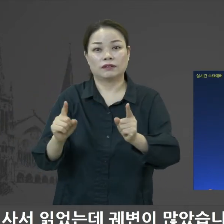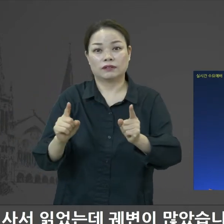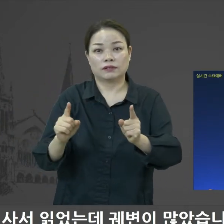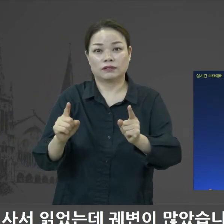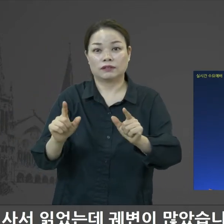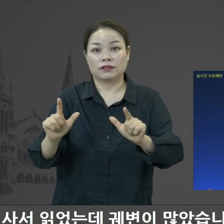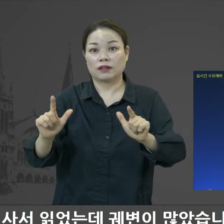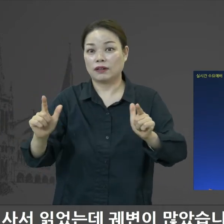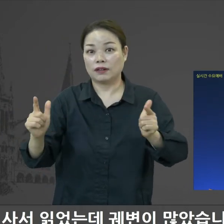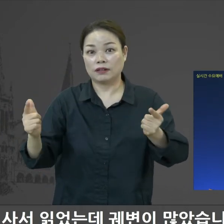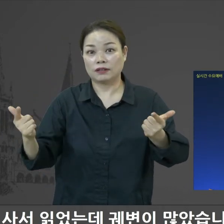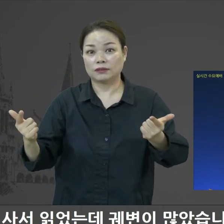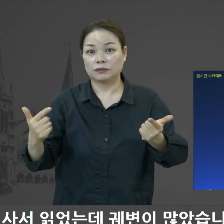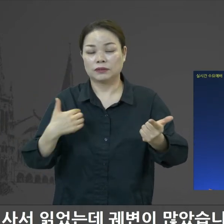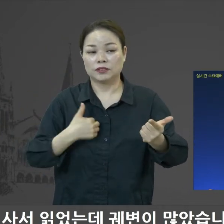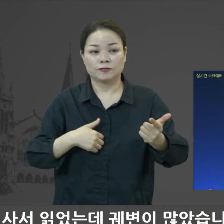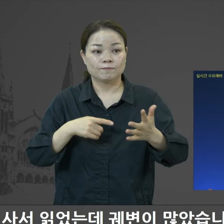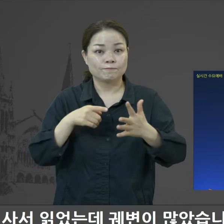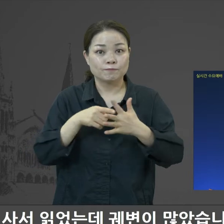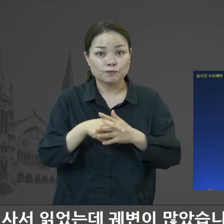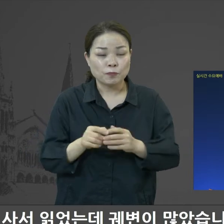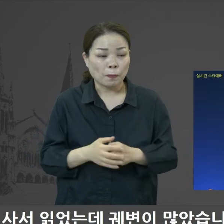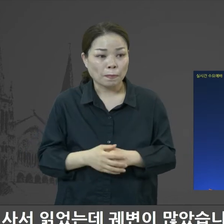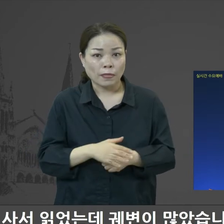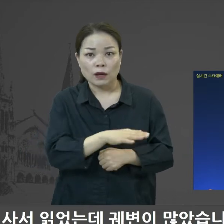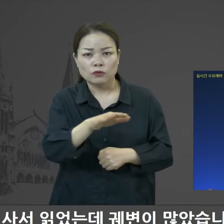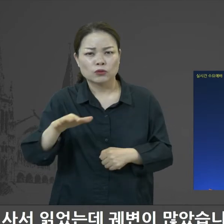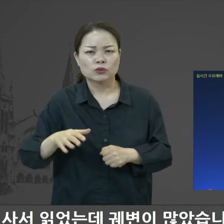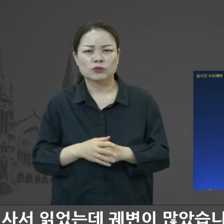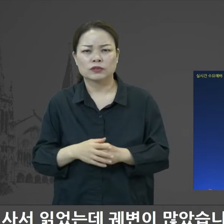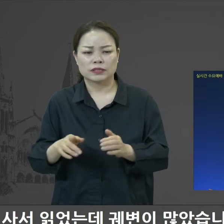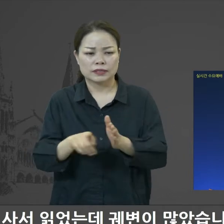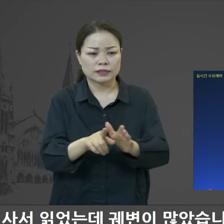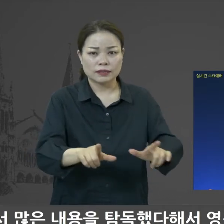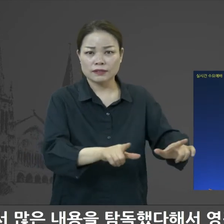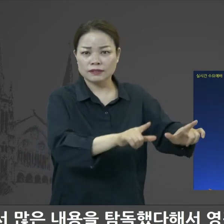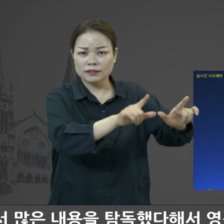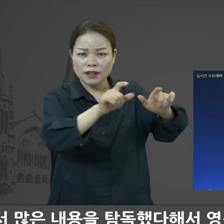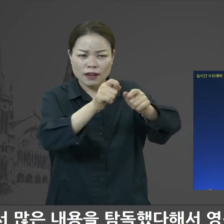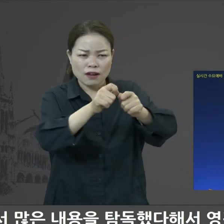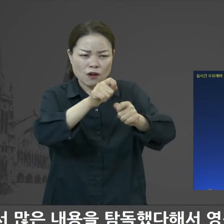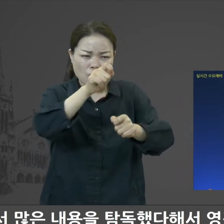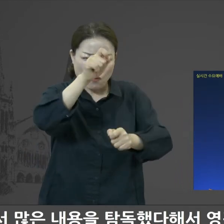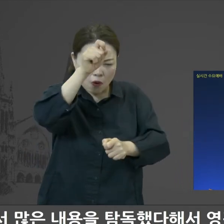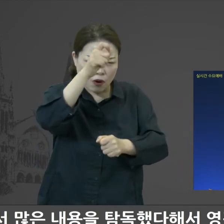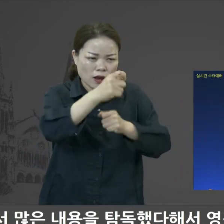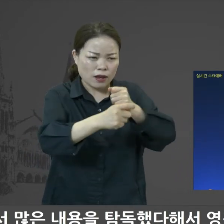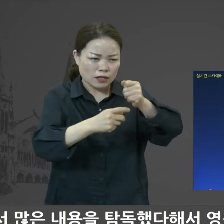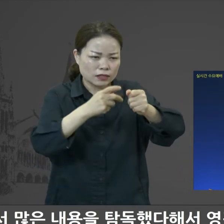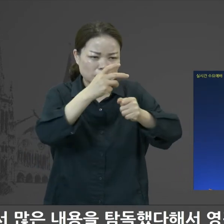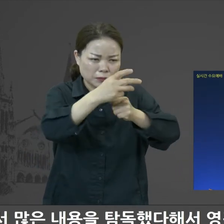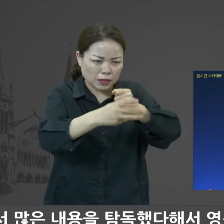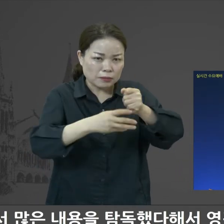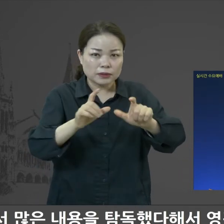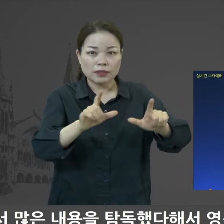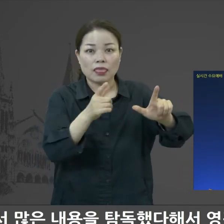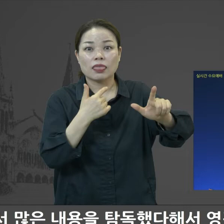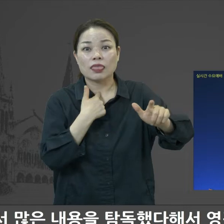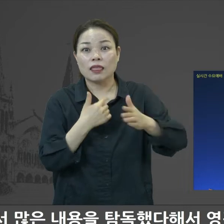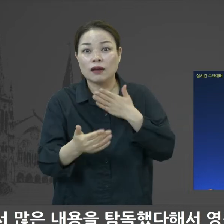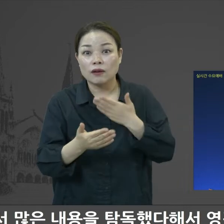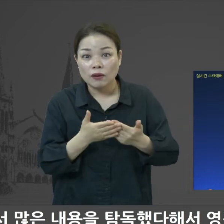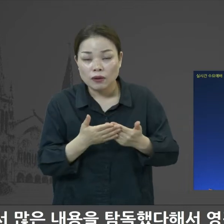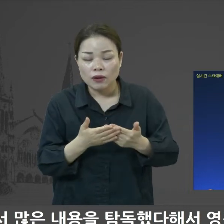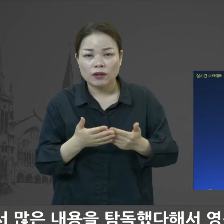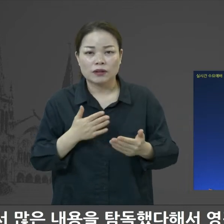우리가 알게 됩니다. 우리도 꽤 오랜 신앙생활을 하셨죠. 긴 시간 신앙생활을 해왔습니다.